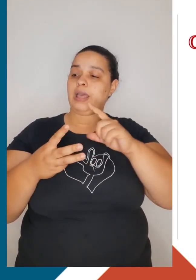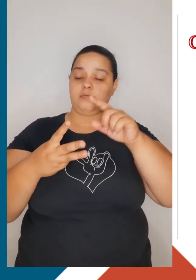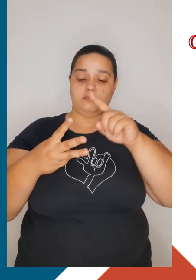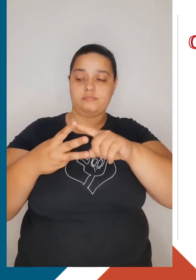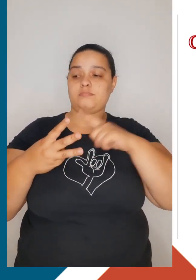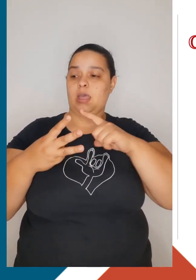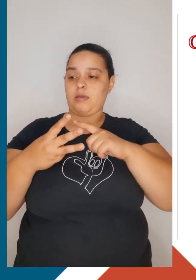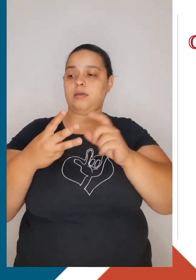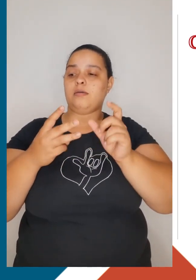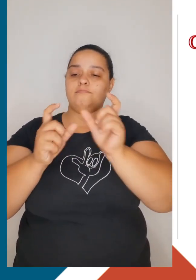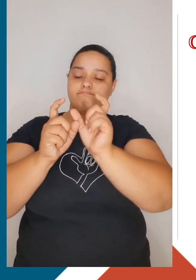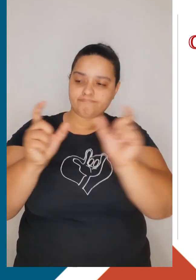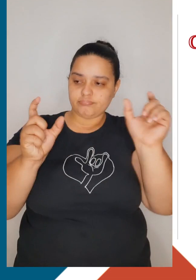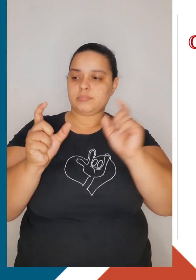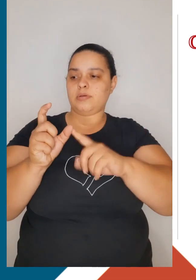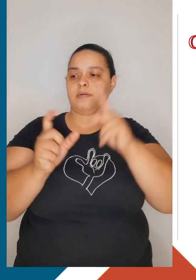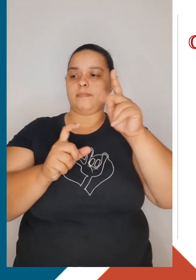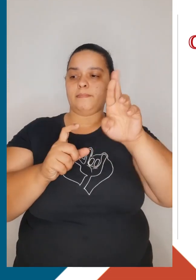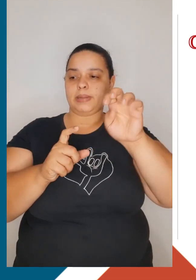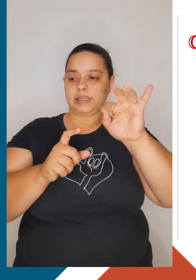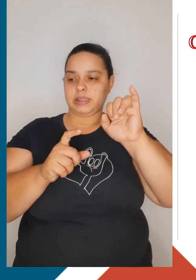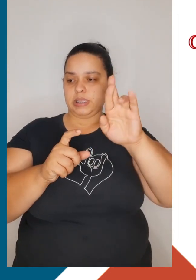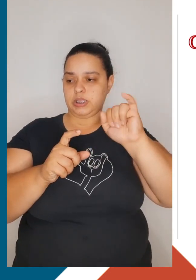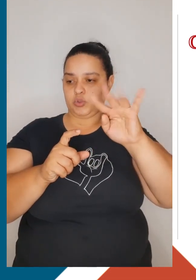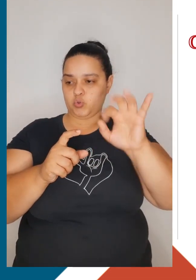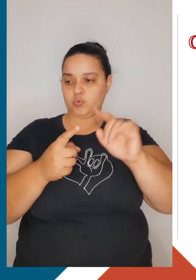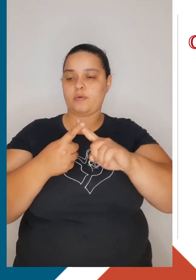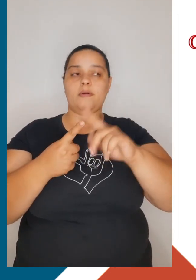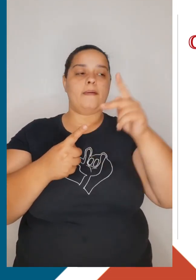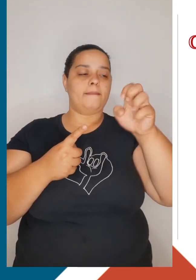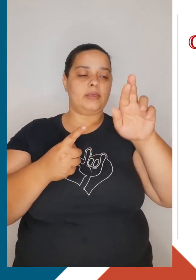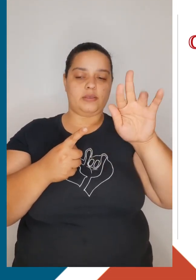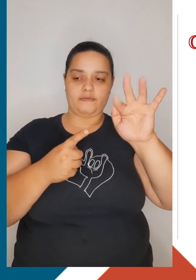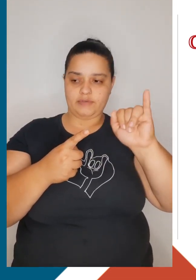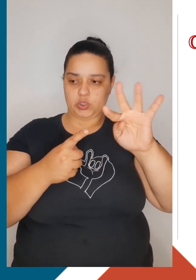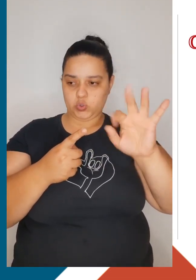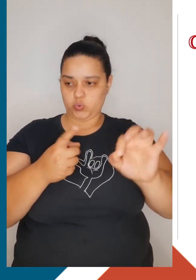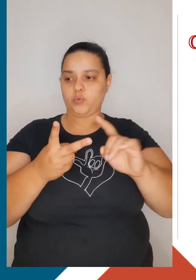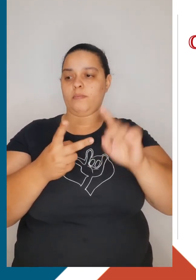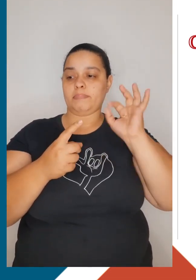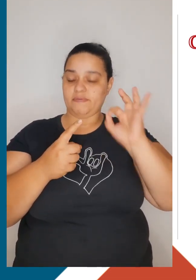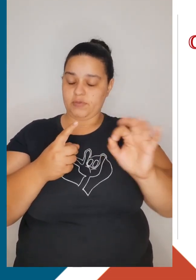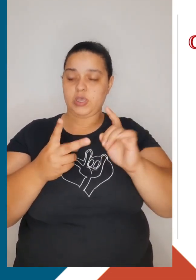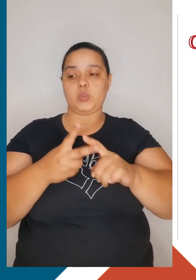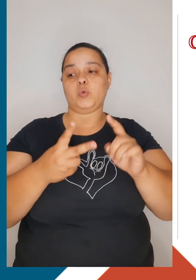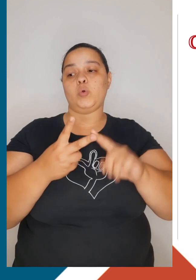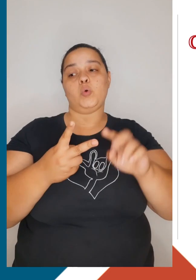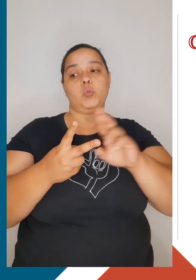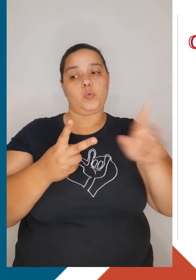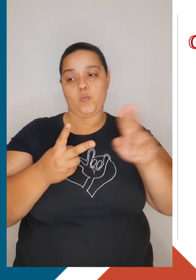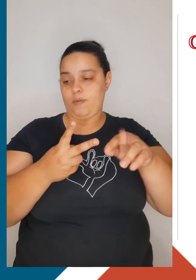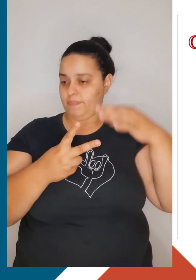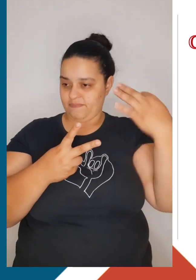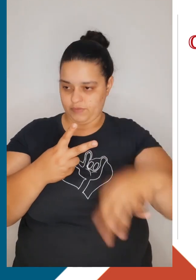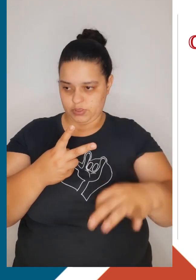a ideia de passado, temos o pretérito perfeito e imperfeito. Mais que perfeito, temos o presente do